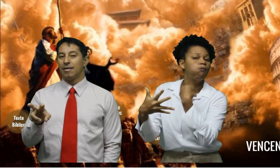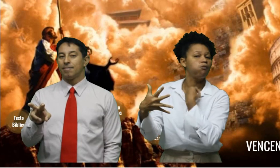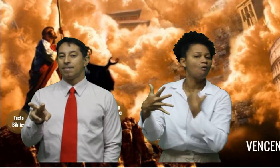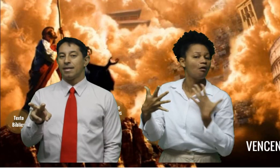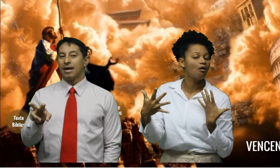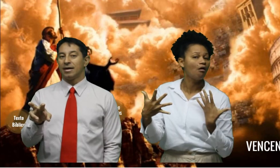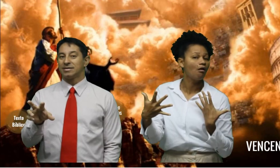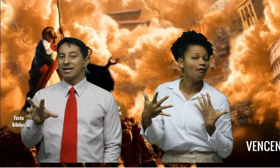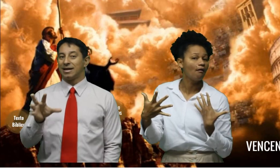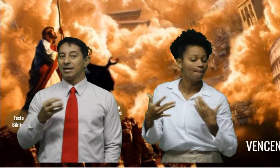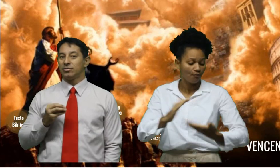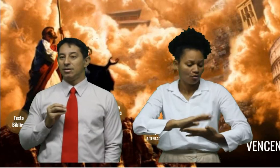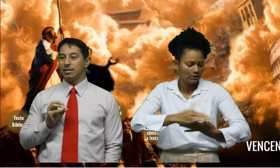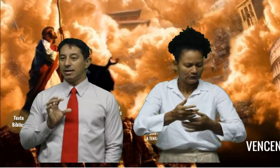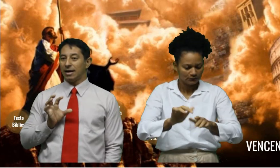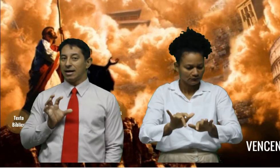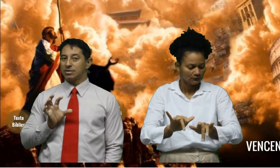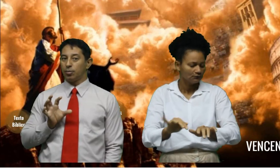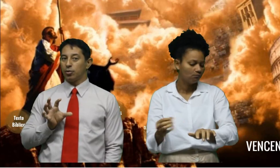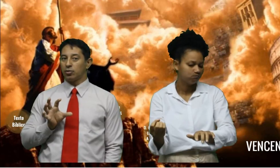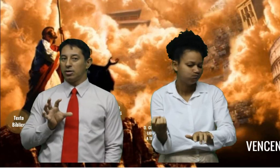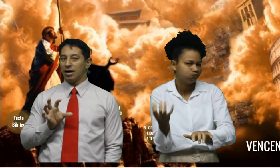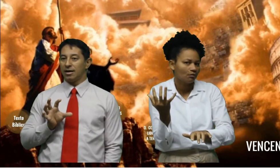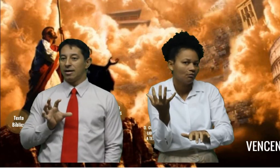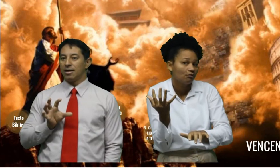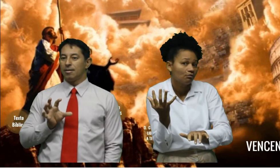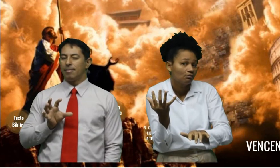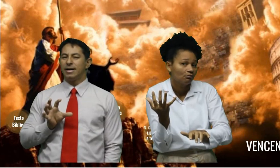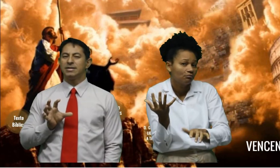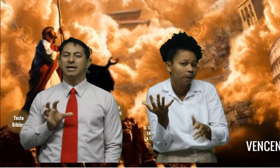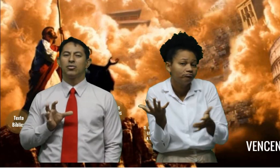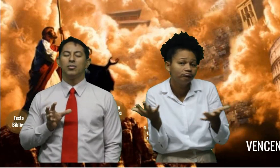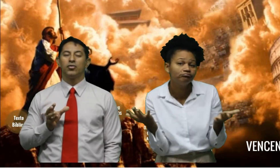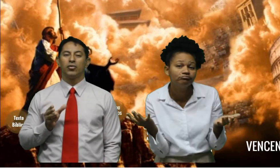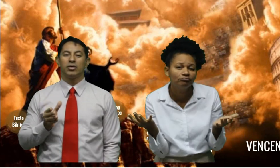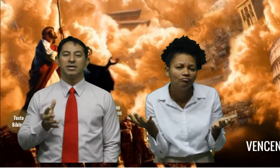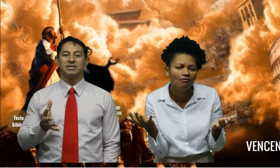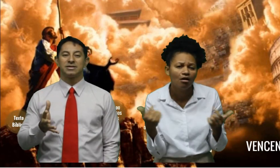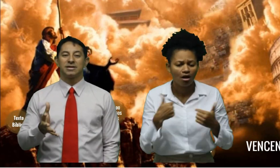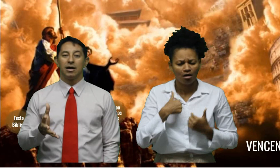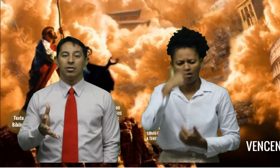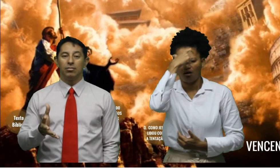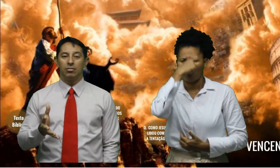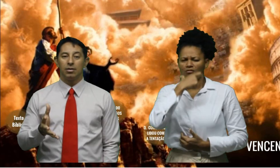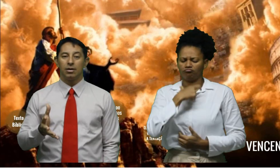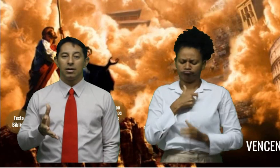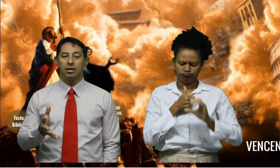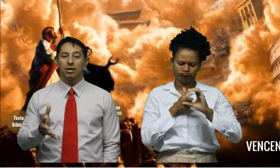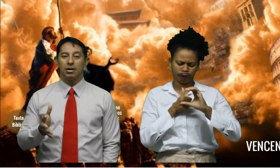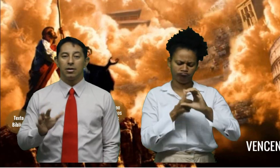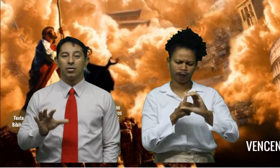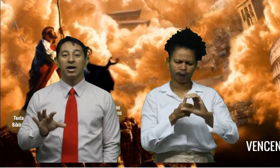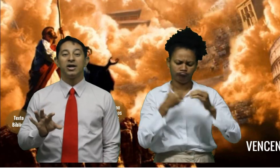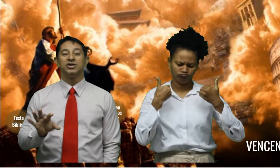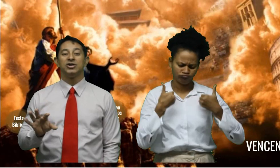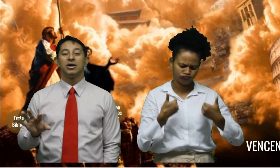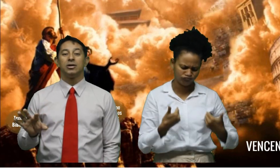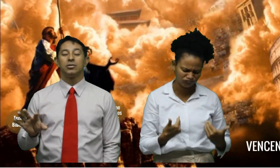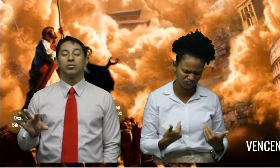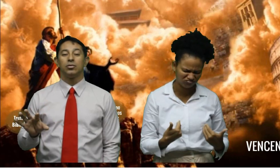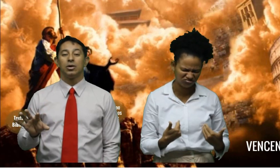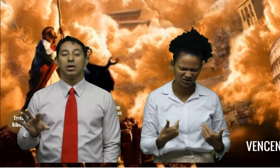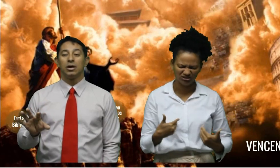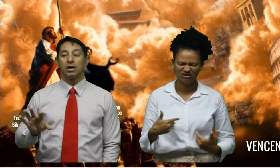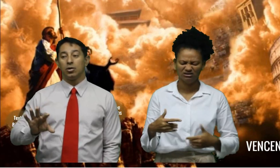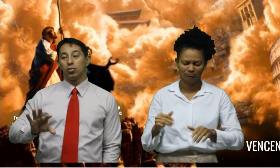tela, ela está dentro de mim, essa oportunidade. Mas aí, como eu sou cristão, eu